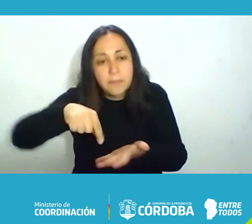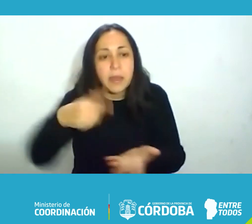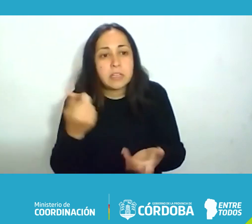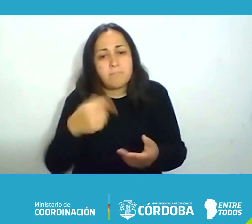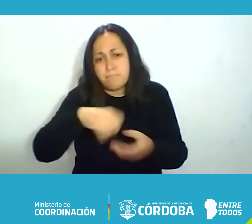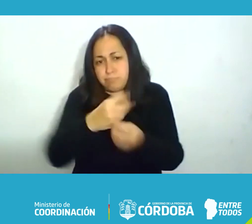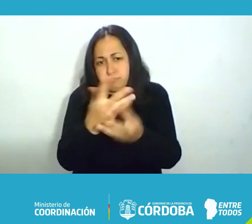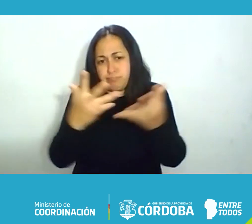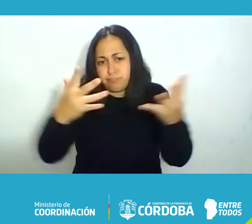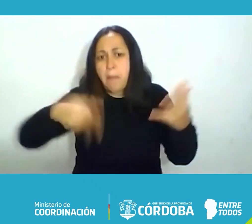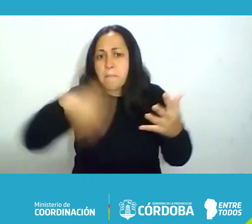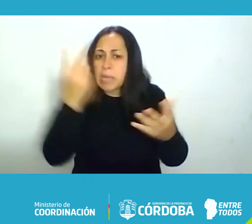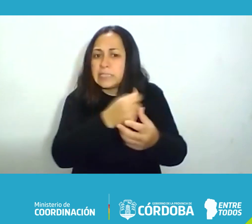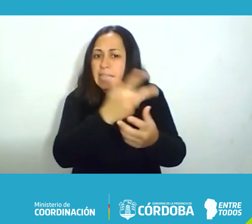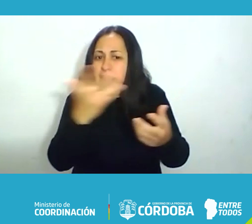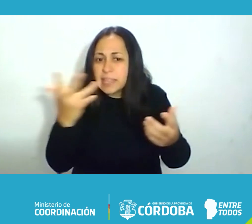que es el lugar con más cantidad de